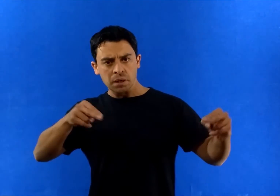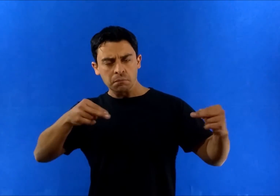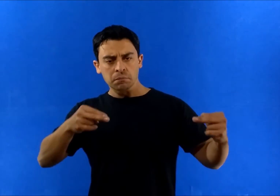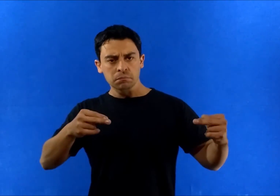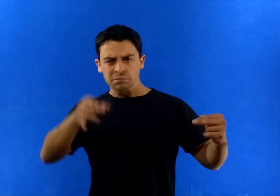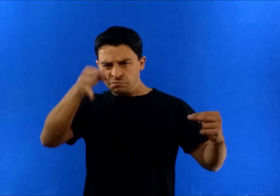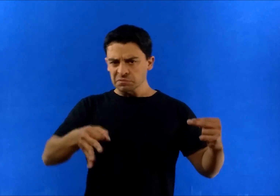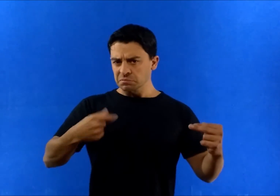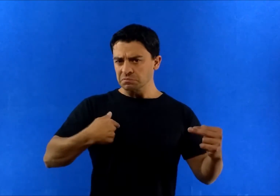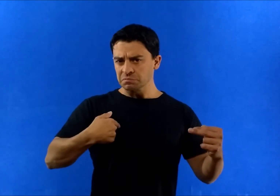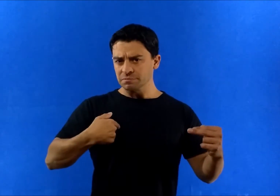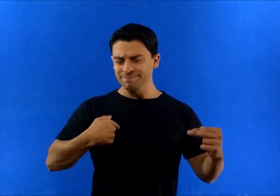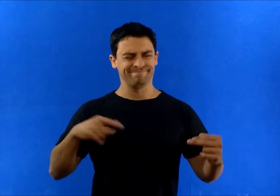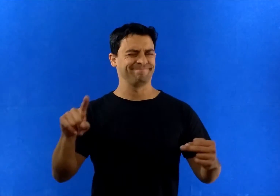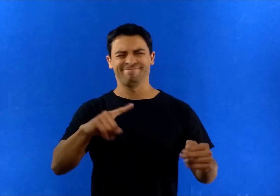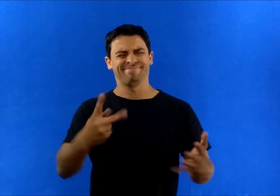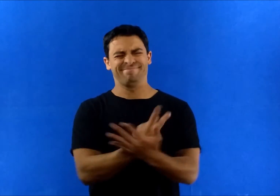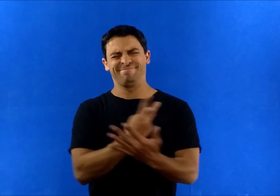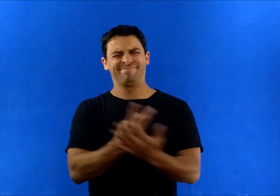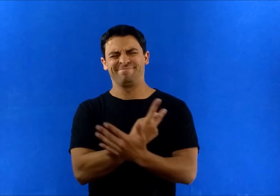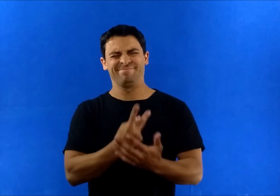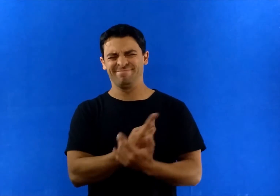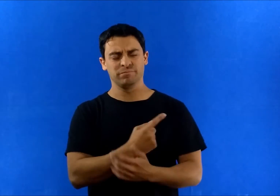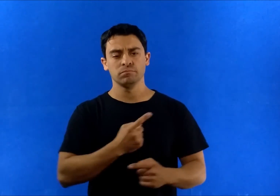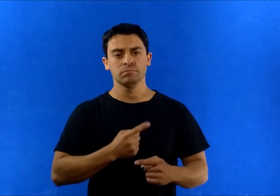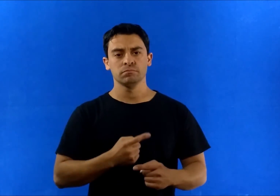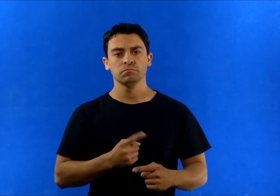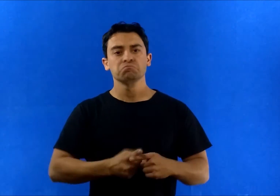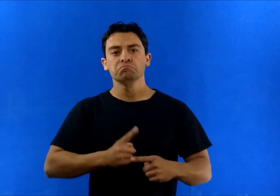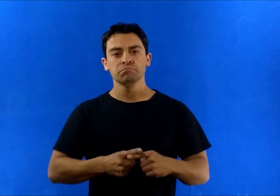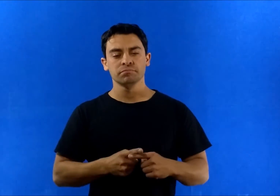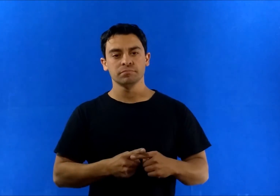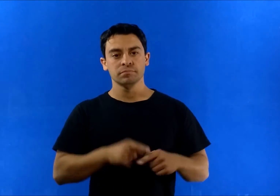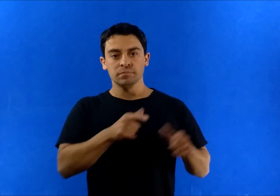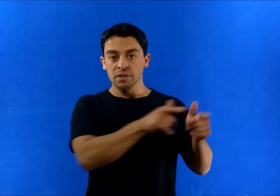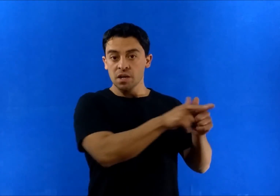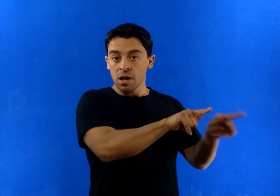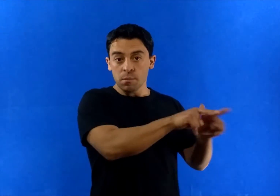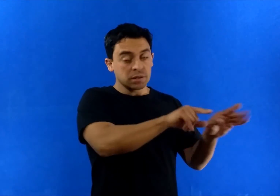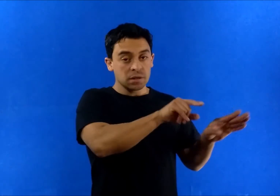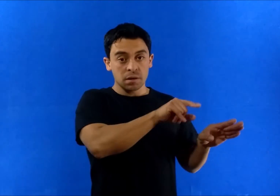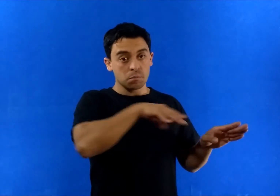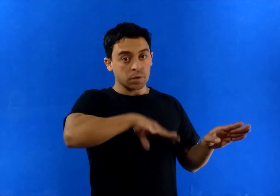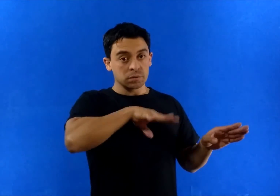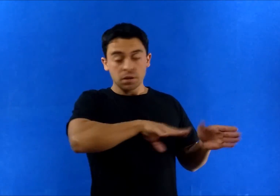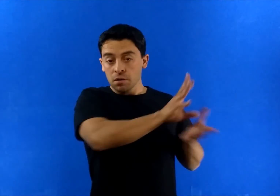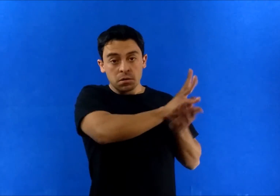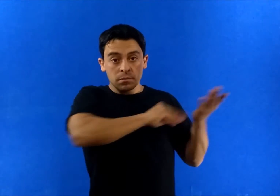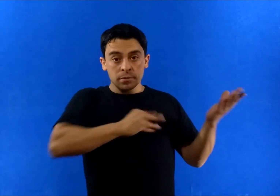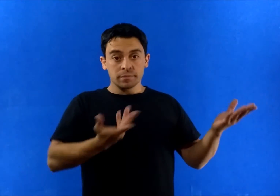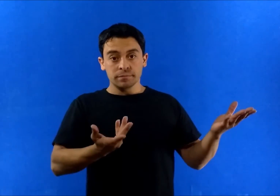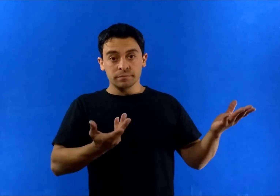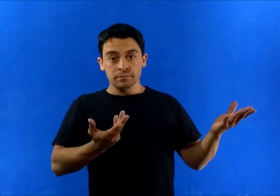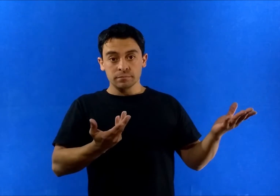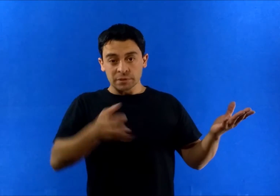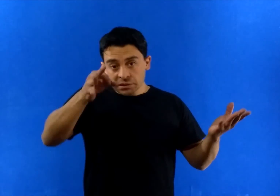bamba, balançar. É o correto? Não, errado. Por quê? Foi a gramática do português que eu